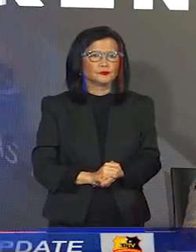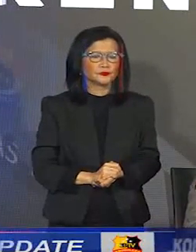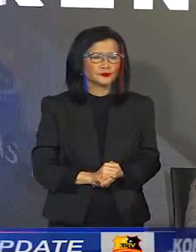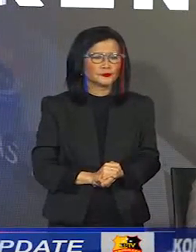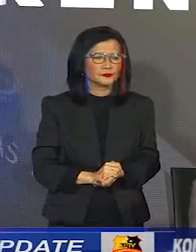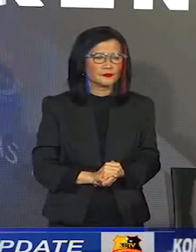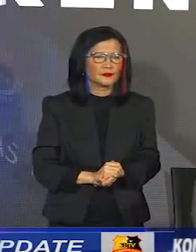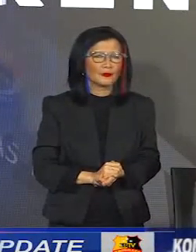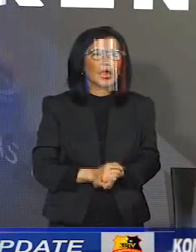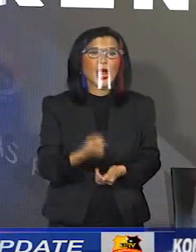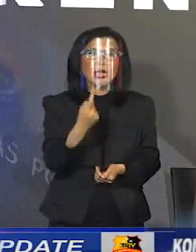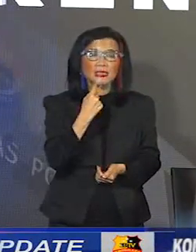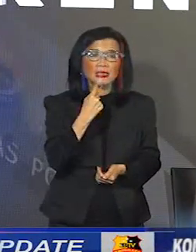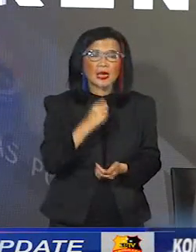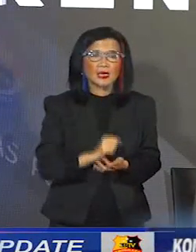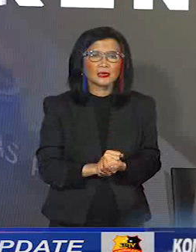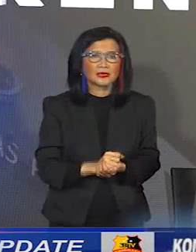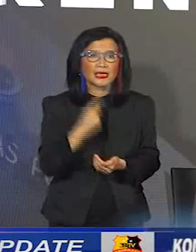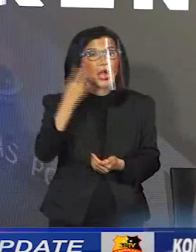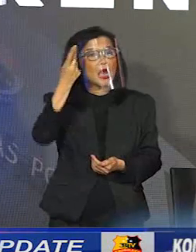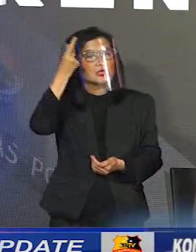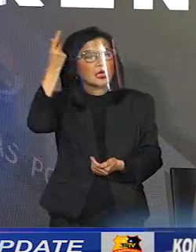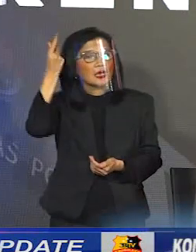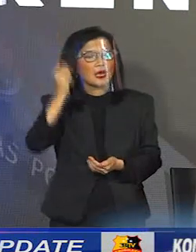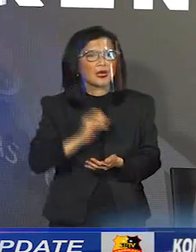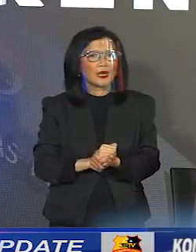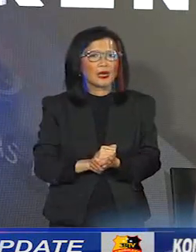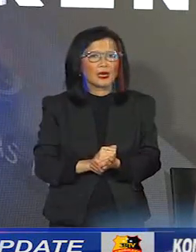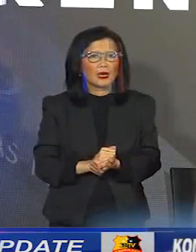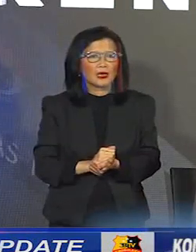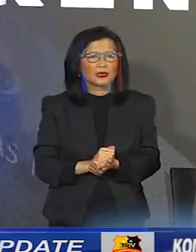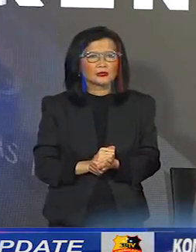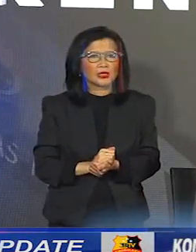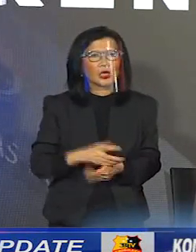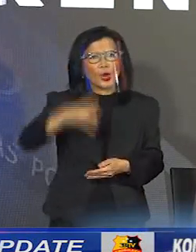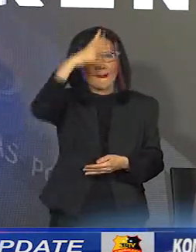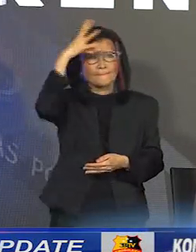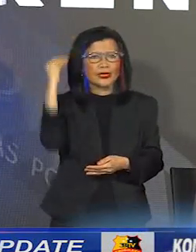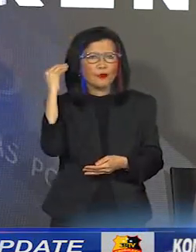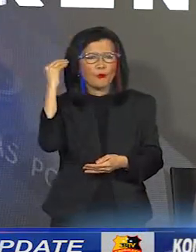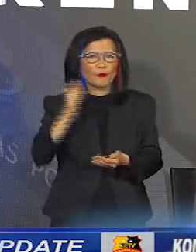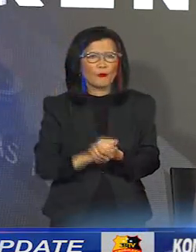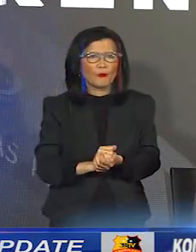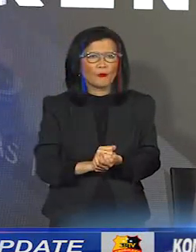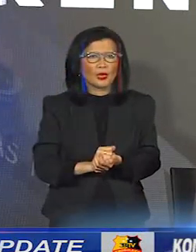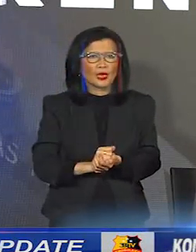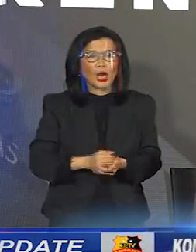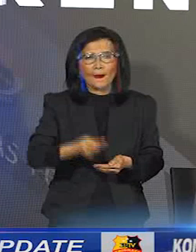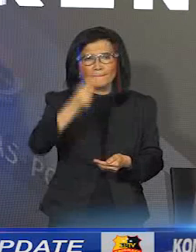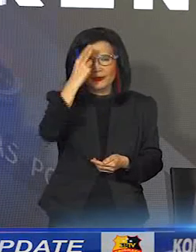Kemudian terkait dengan rencana Korbrimob, ya, yang mana dan